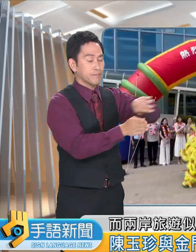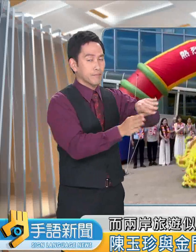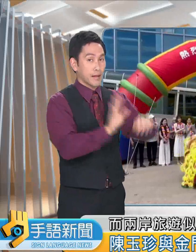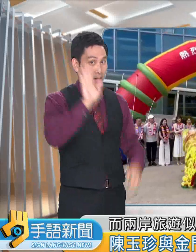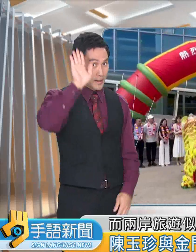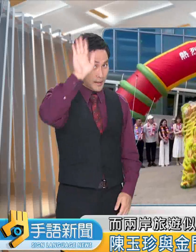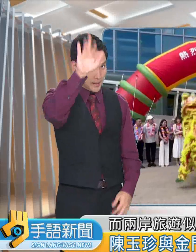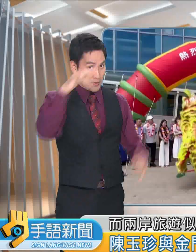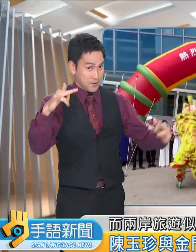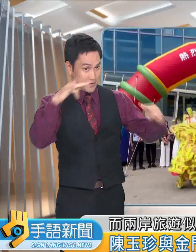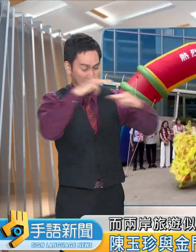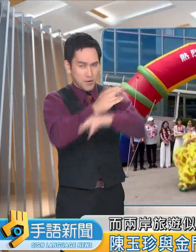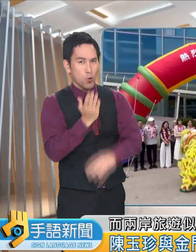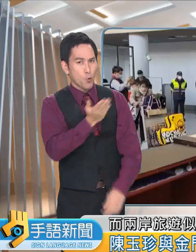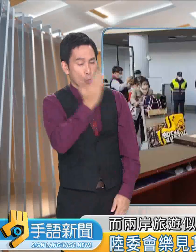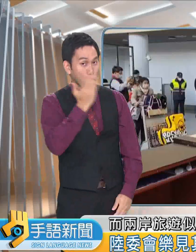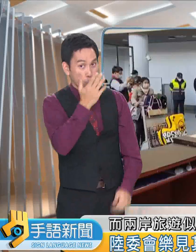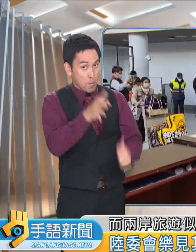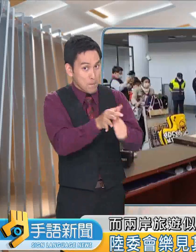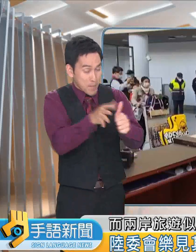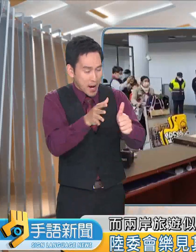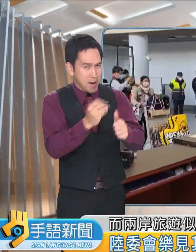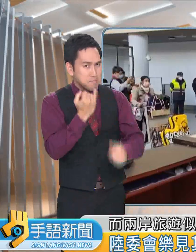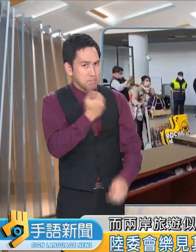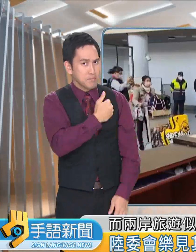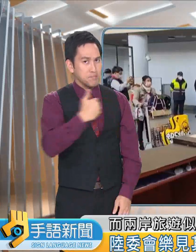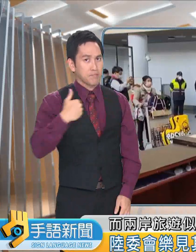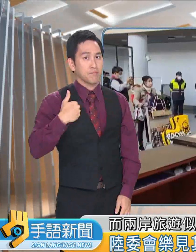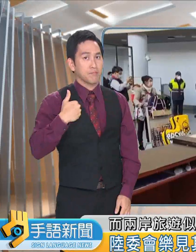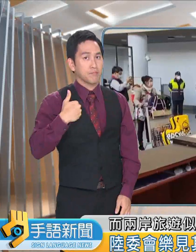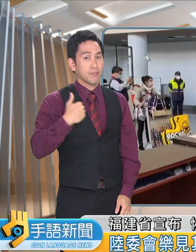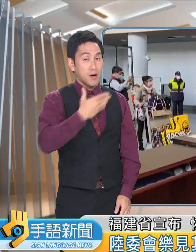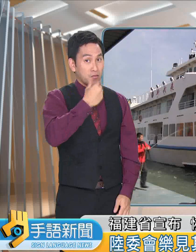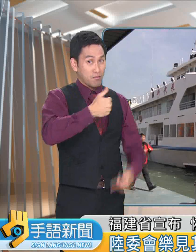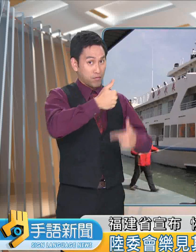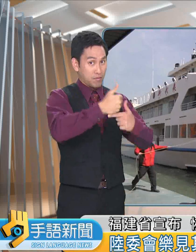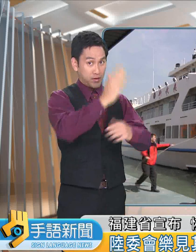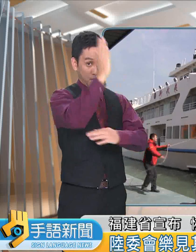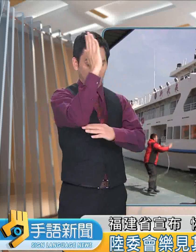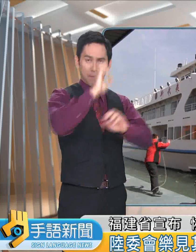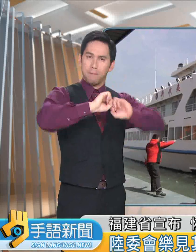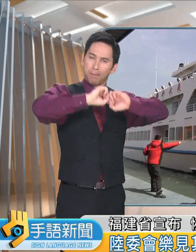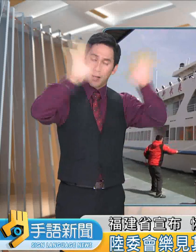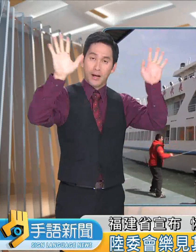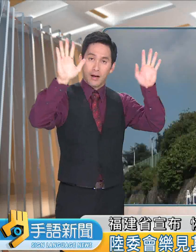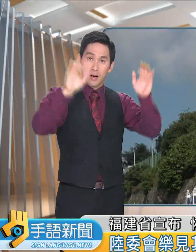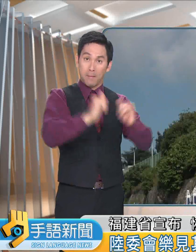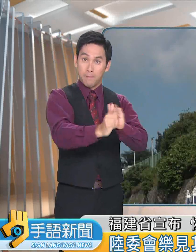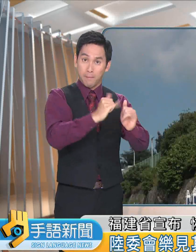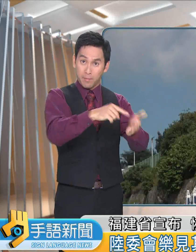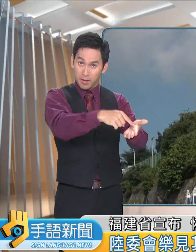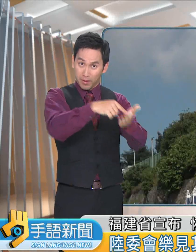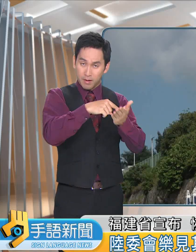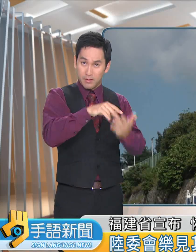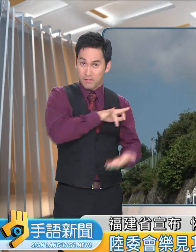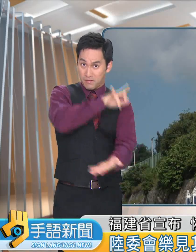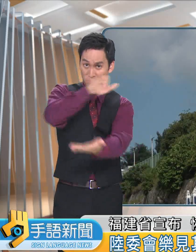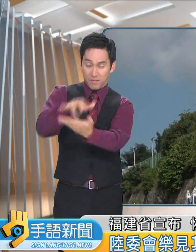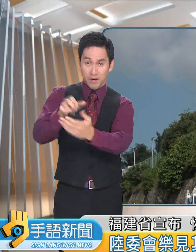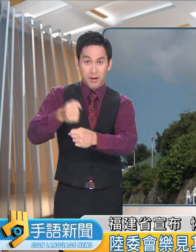而两岸旅游似乎也露出曙光，福建省宣布恢复受理居